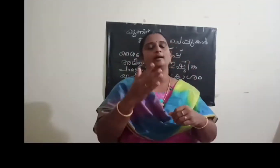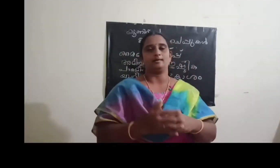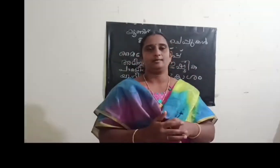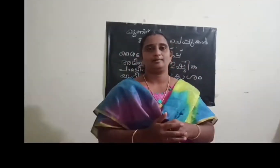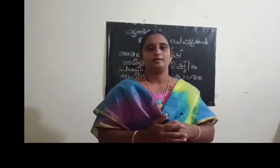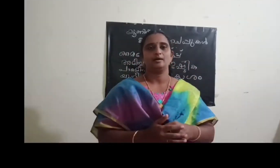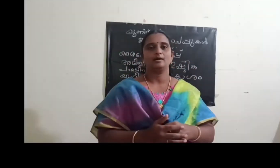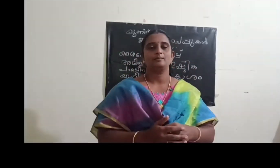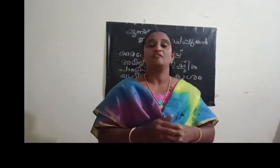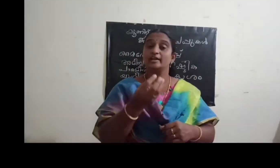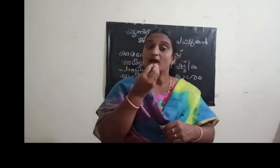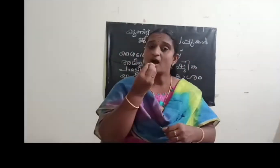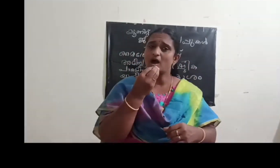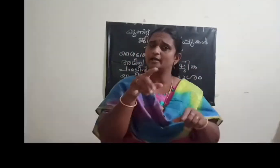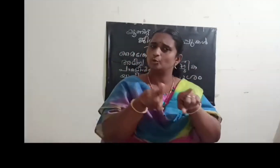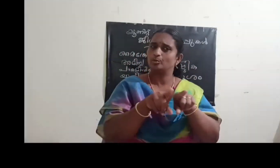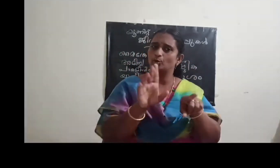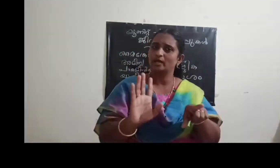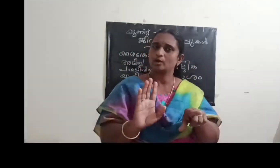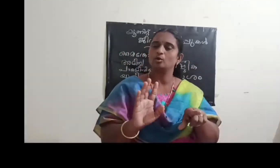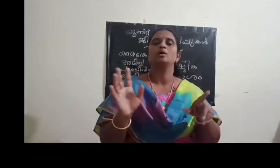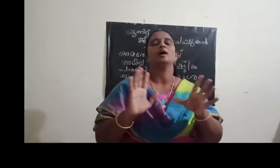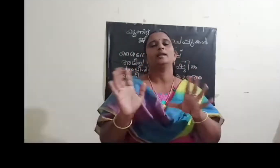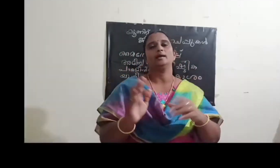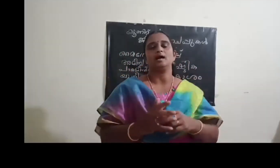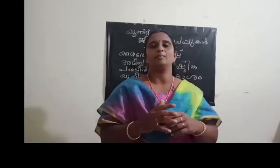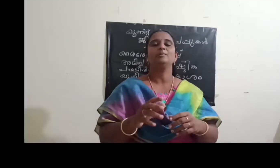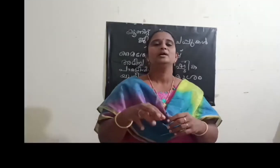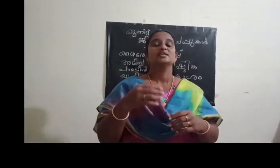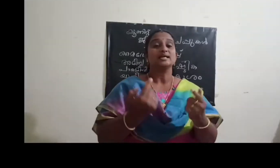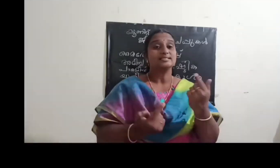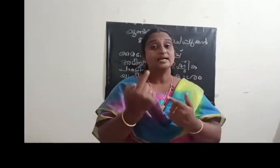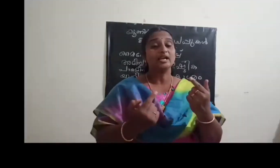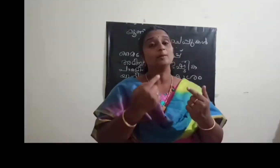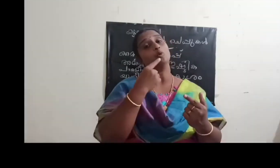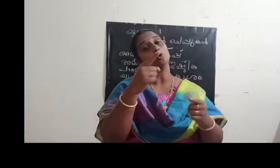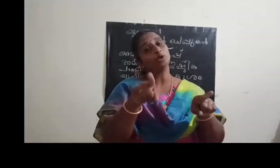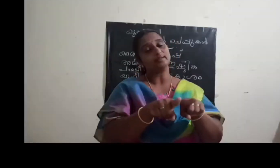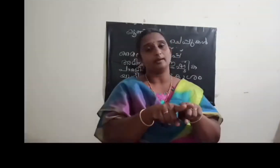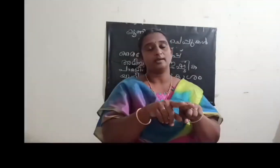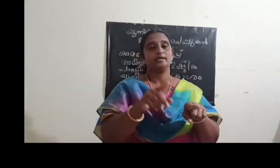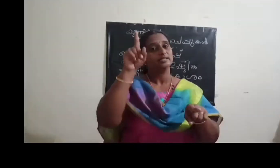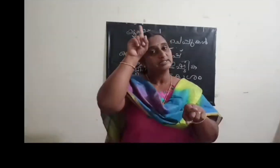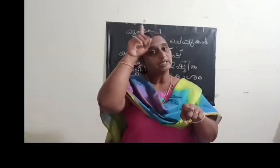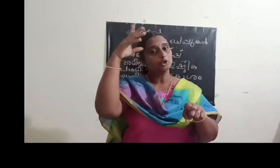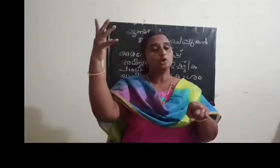അല്ല. അവയുടെ ആഹാരം ഒരുപോലെയാണോ? അല്ല. അപ്പം സസ്യങ്ങളെ പോലെ തന്നെ